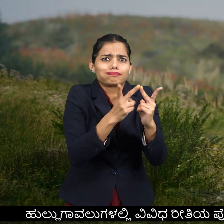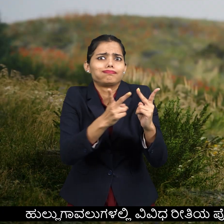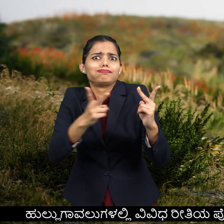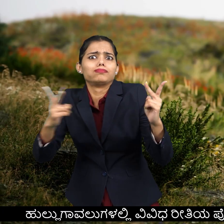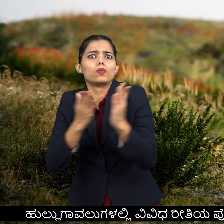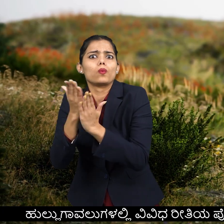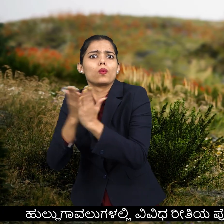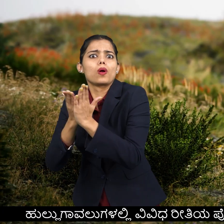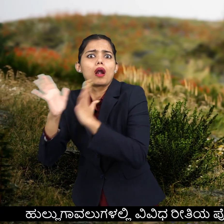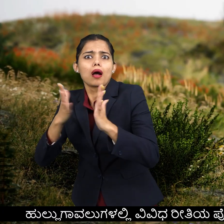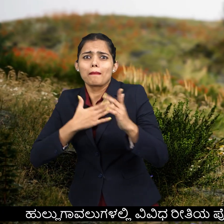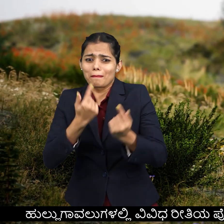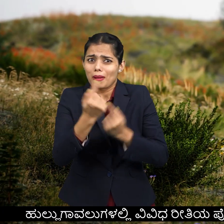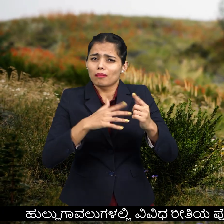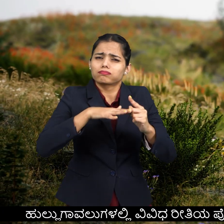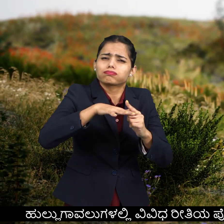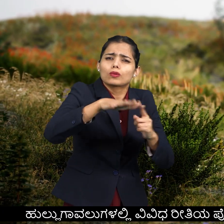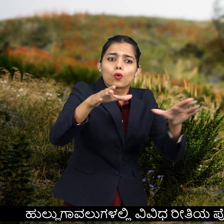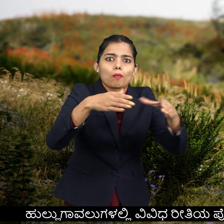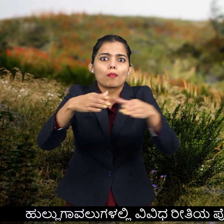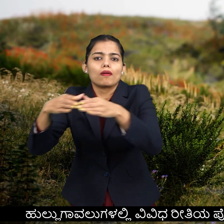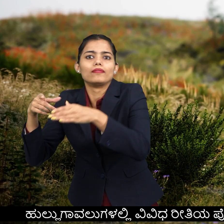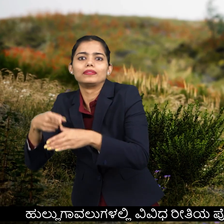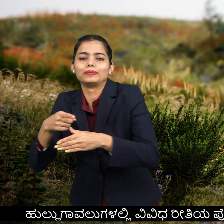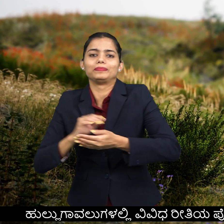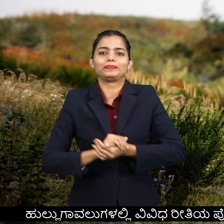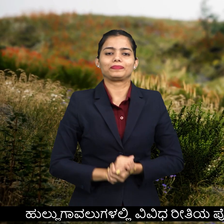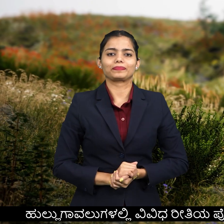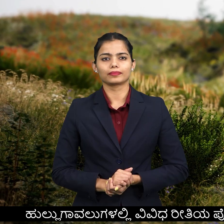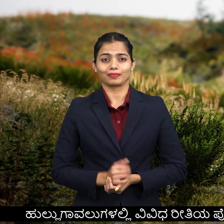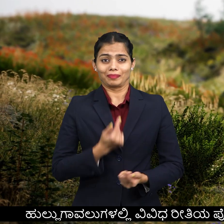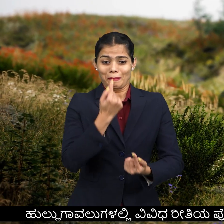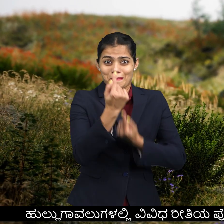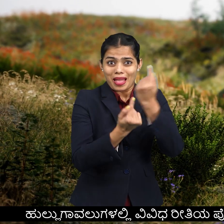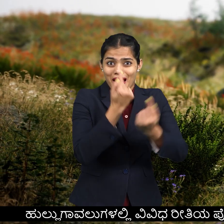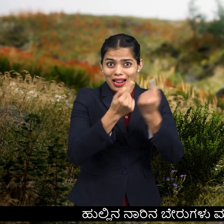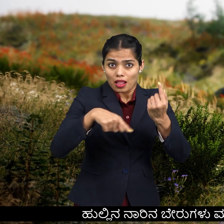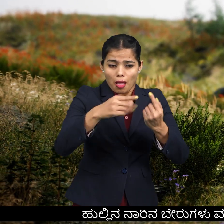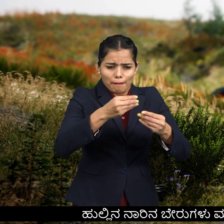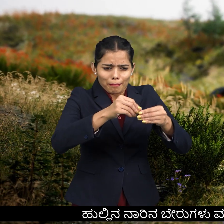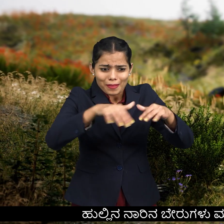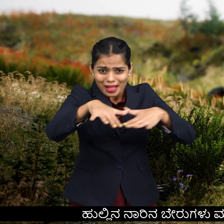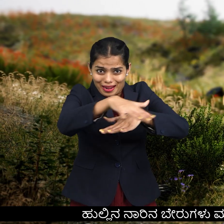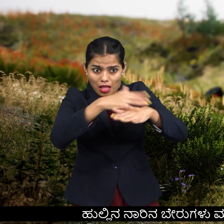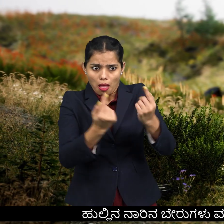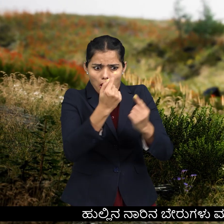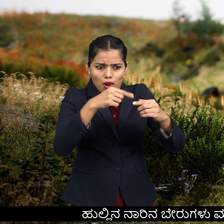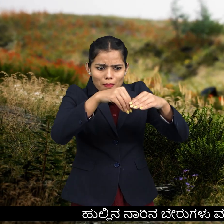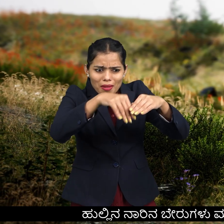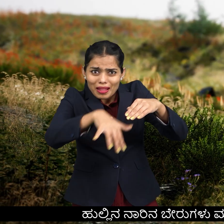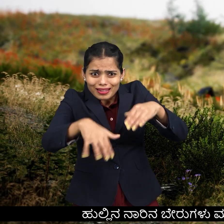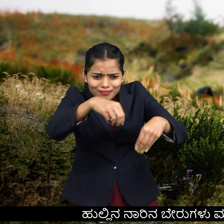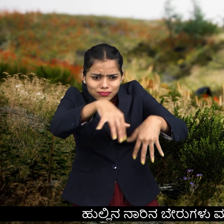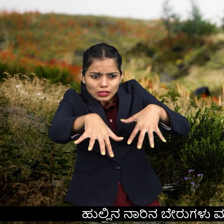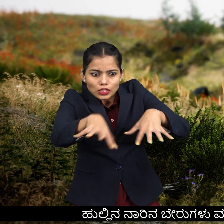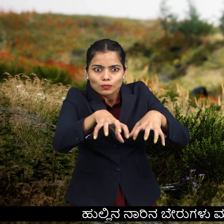ಹುಲ್ಲುಗಾವಲುಗಳಲ್ಲಿ ವಿವಿಧ ರೀತಿಯ ಪೊದೆಗಳು ಮತ್ತು ಹುಲ್ಲುಗಳು ಕಂಡುಬರುತ್ತವೆ. ಹುಲ್ಲಿನ ನಾರಿನ